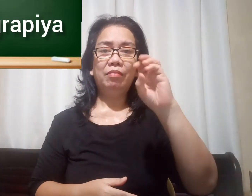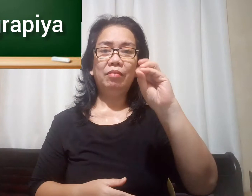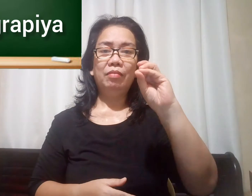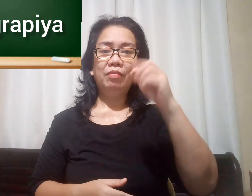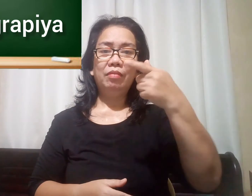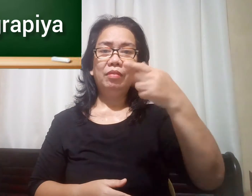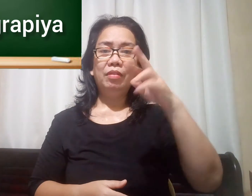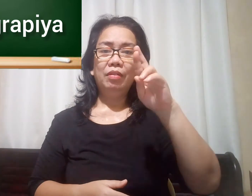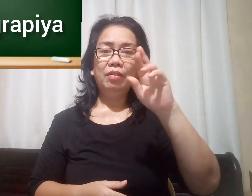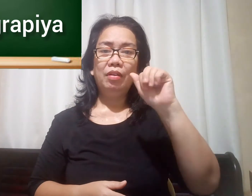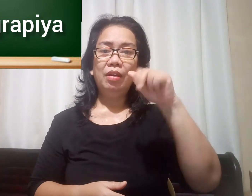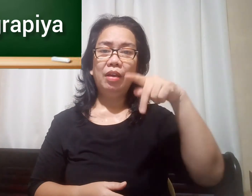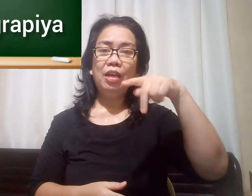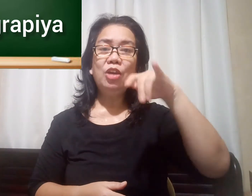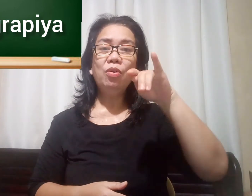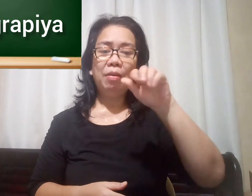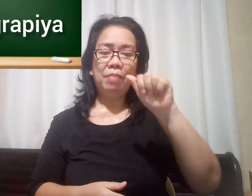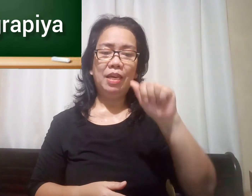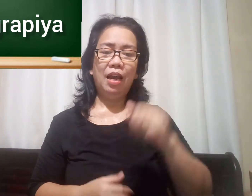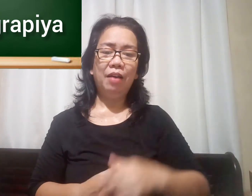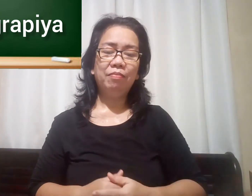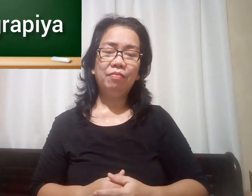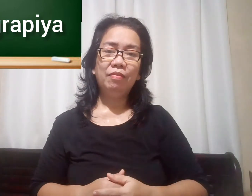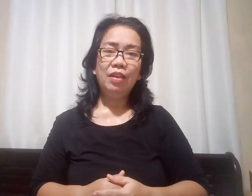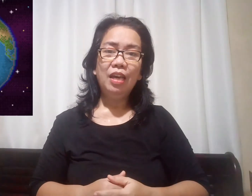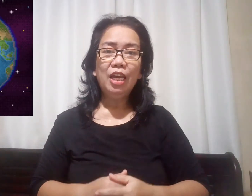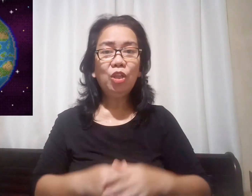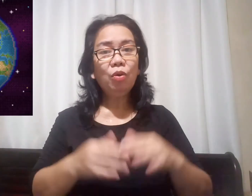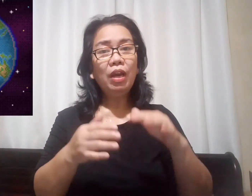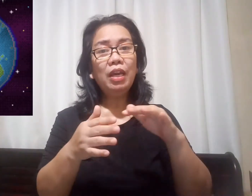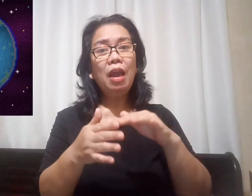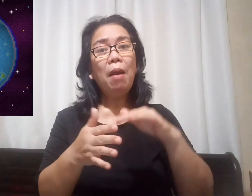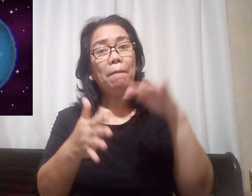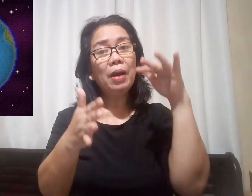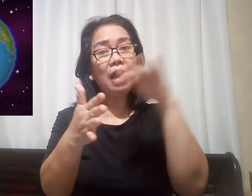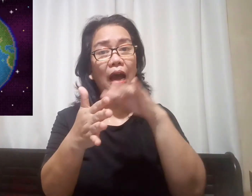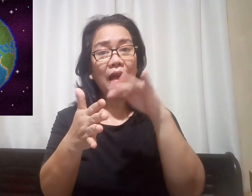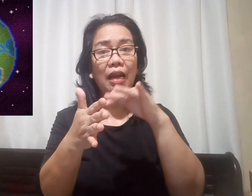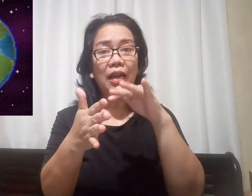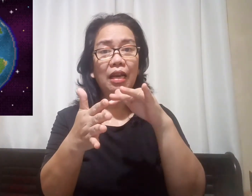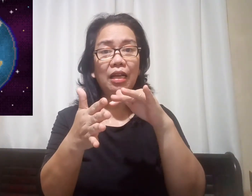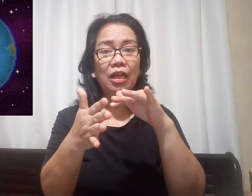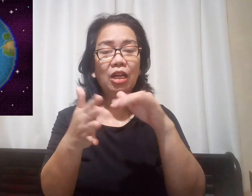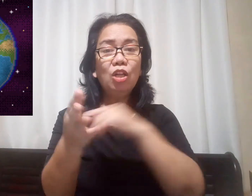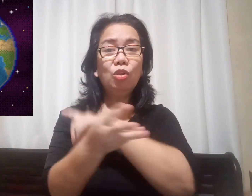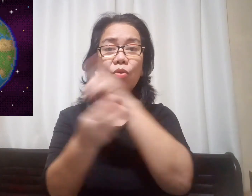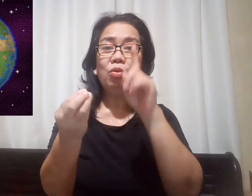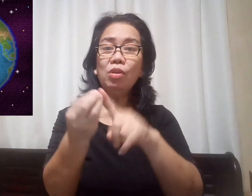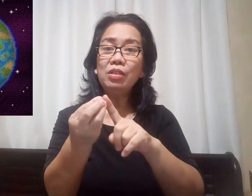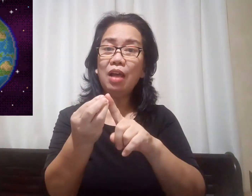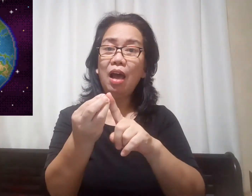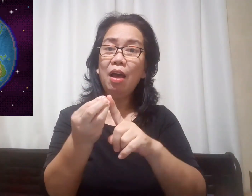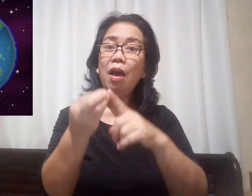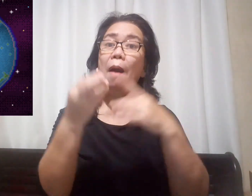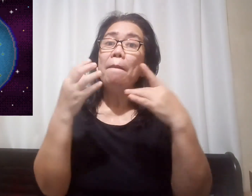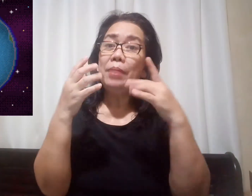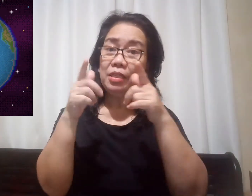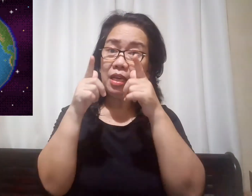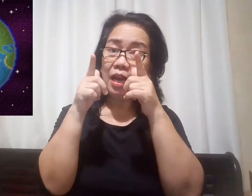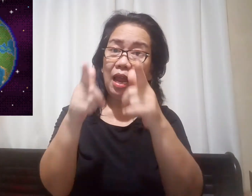Geografya. Ito ay pag-aaral tungkol sa pisikal,